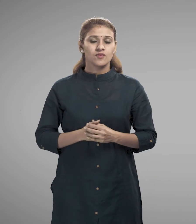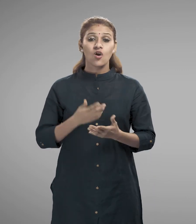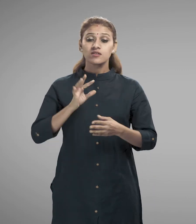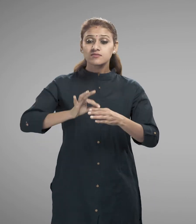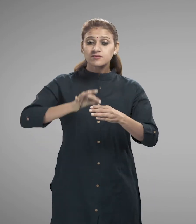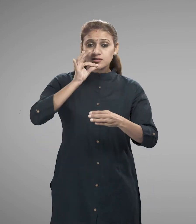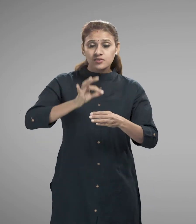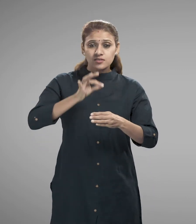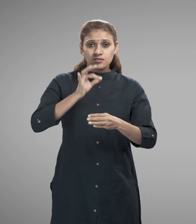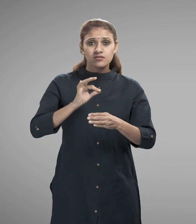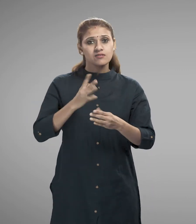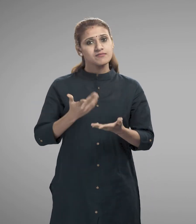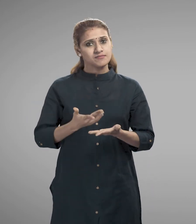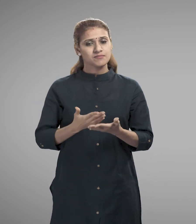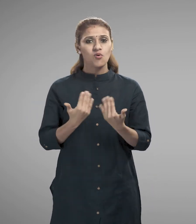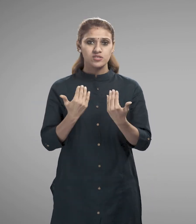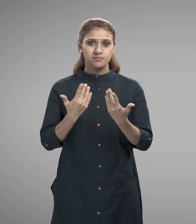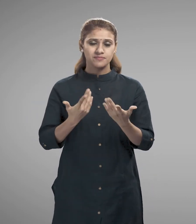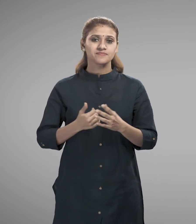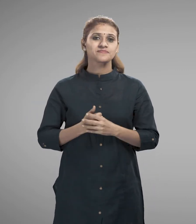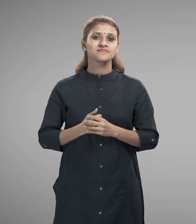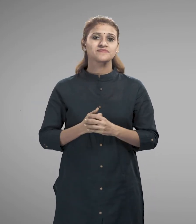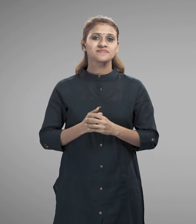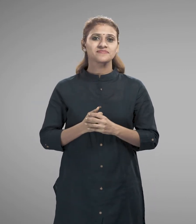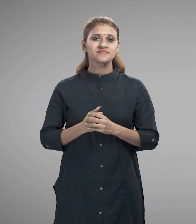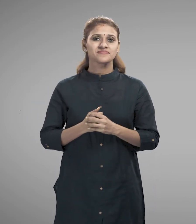कोई गर्म पेय पदार्थ जैसे कि चाय पिएं,